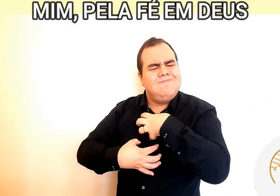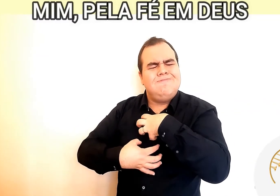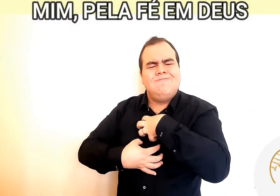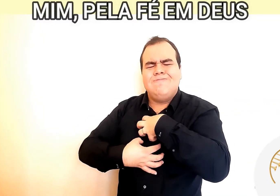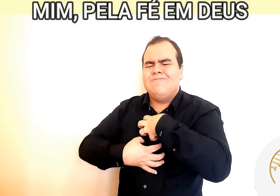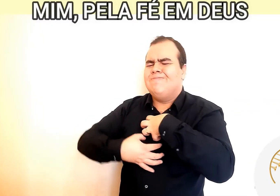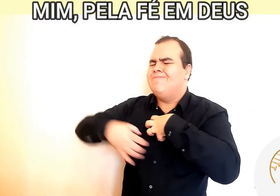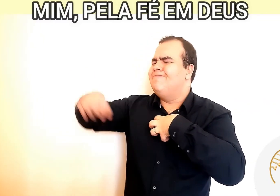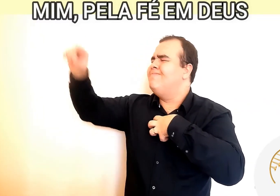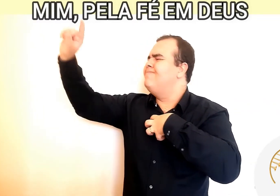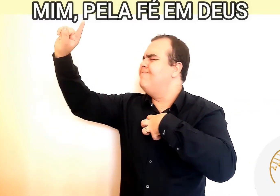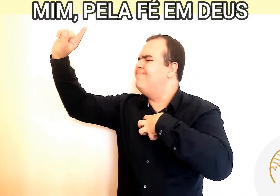mim